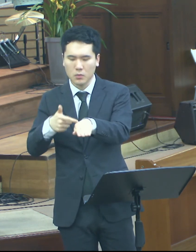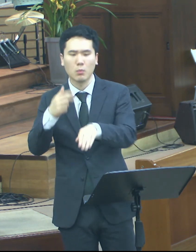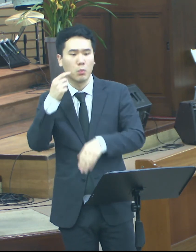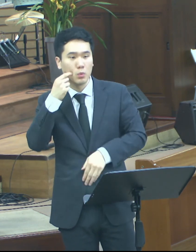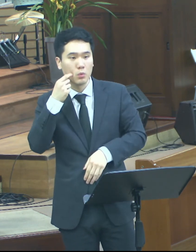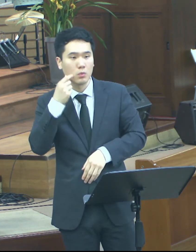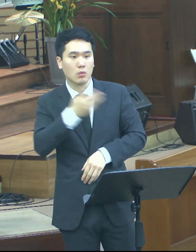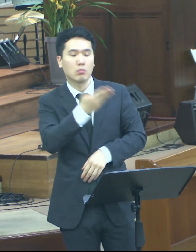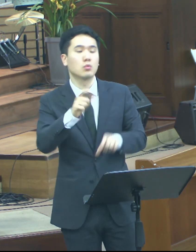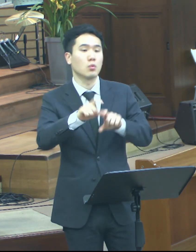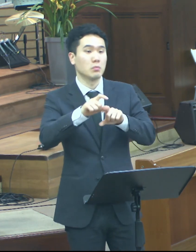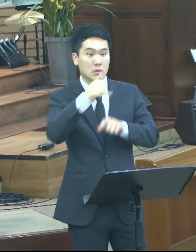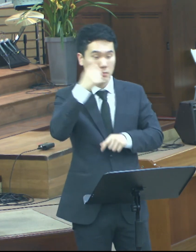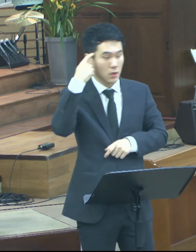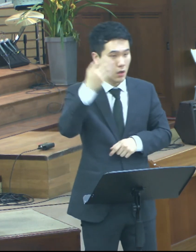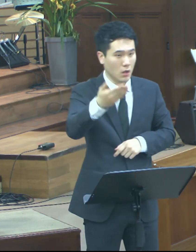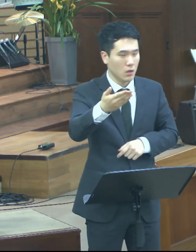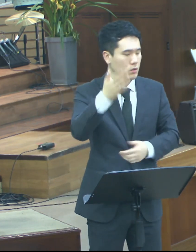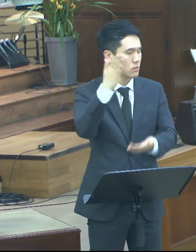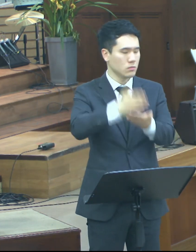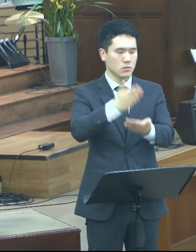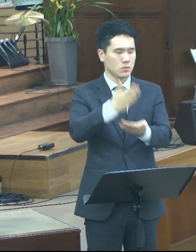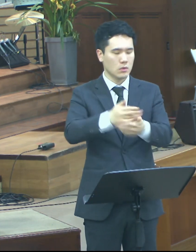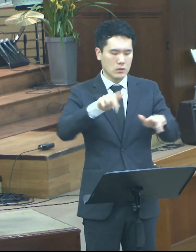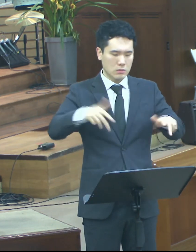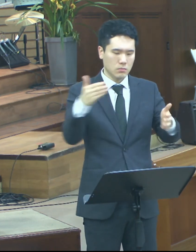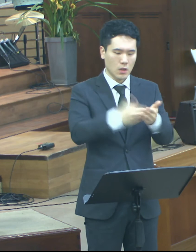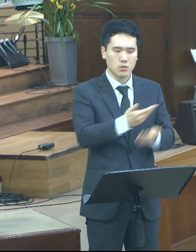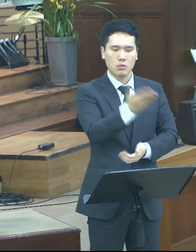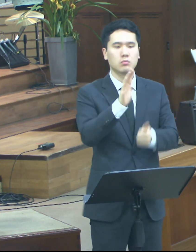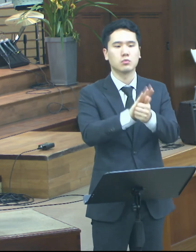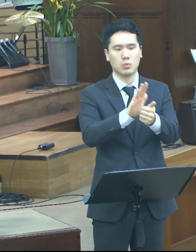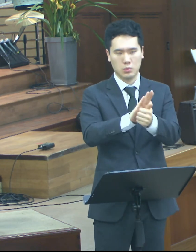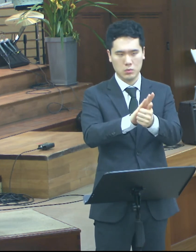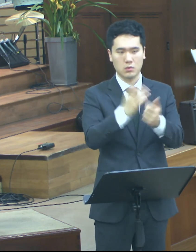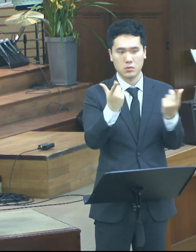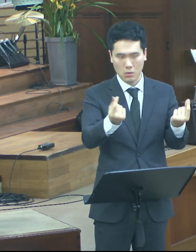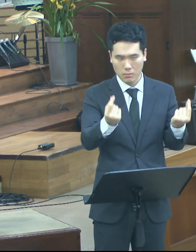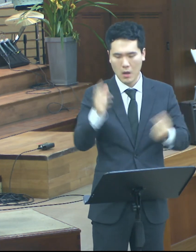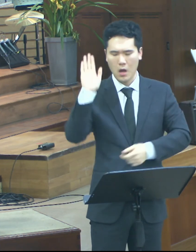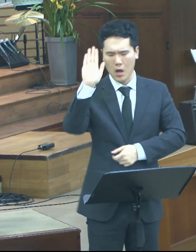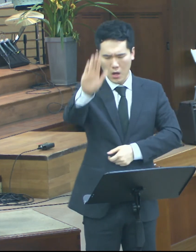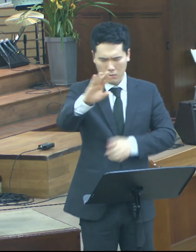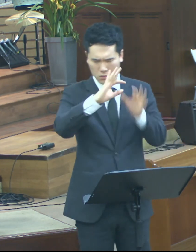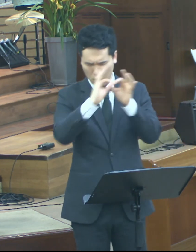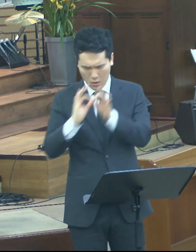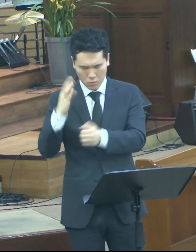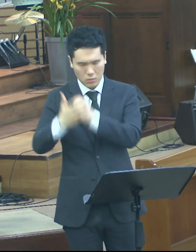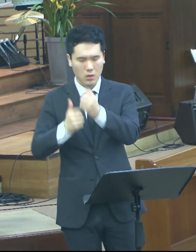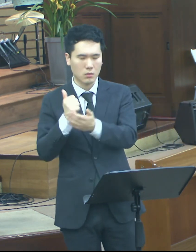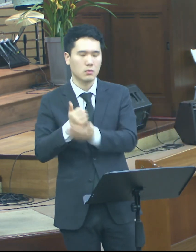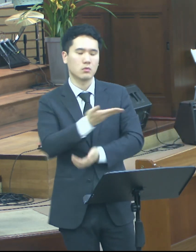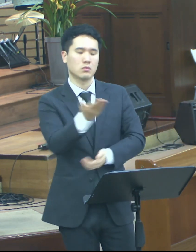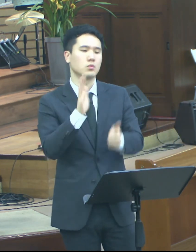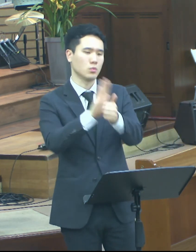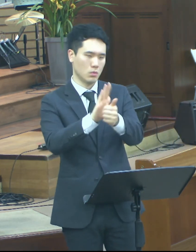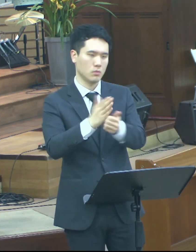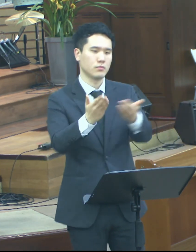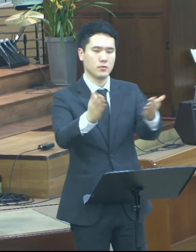지금까지 도우신 하나님이 앞으로도 도와주실 줄 믿습니다. 우리 그걸 봐야 돼요. 하노이 회담이 틀어졌다 그래서 모든 것이